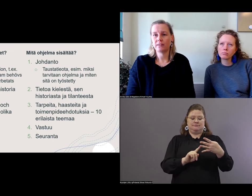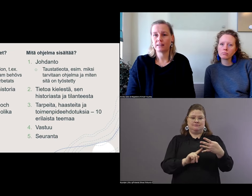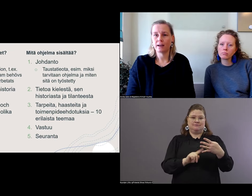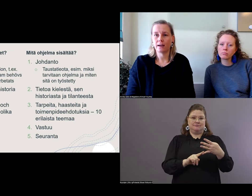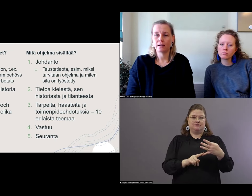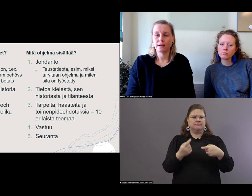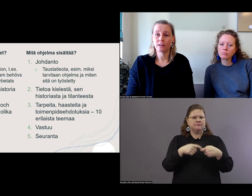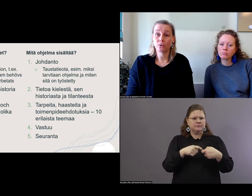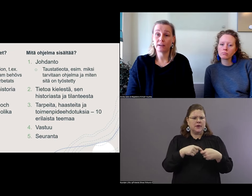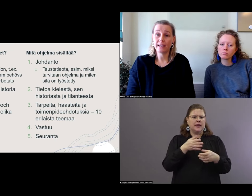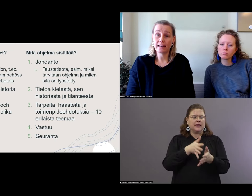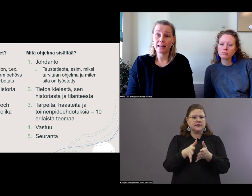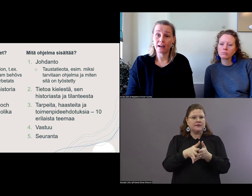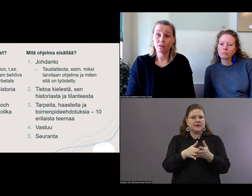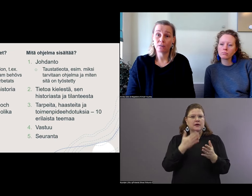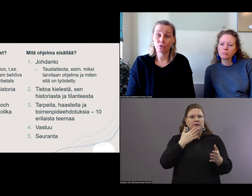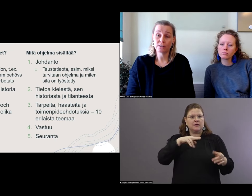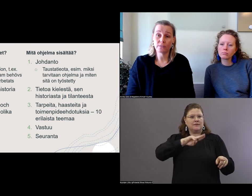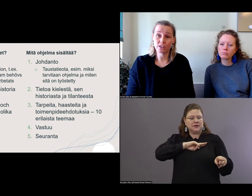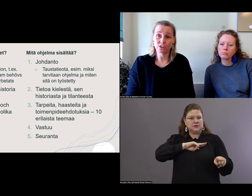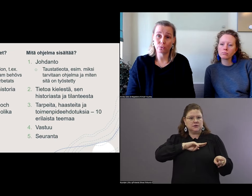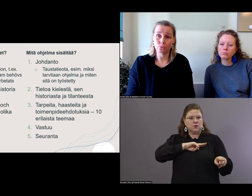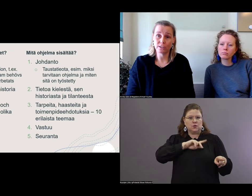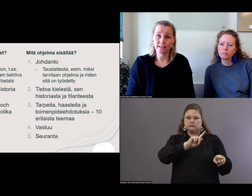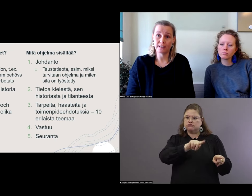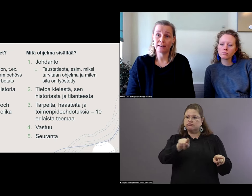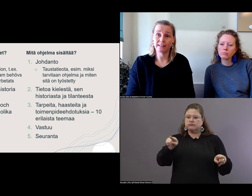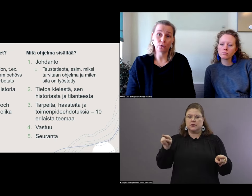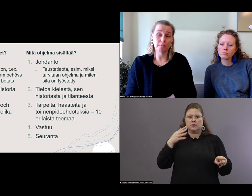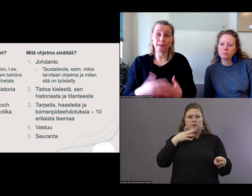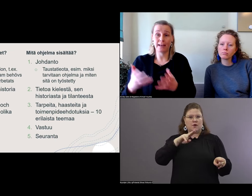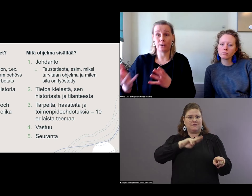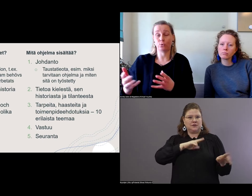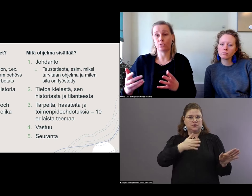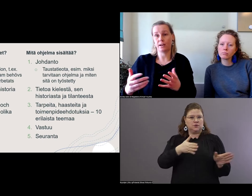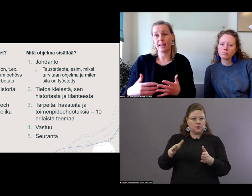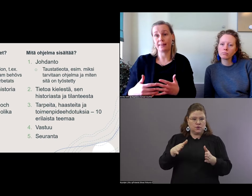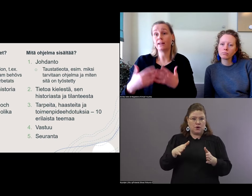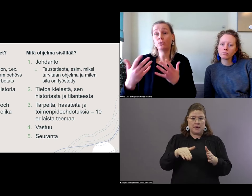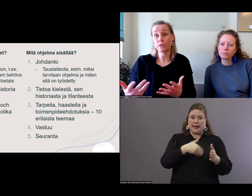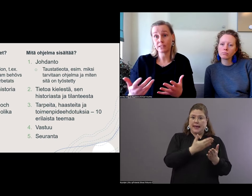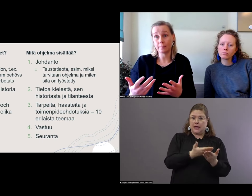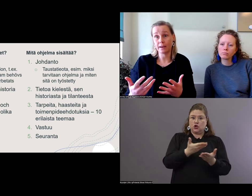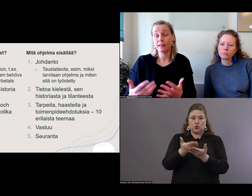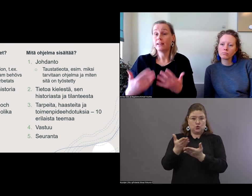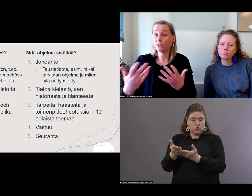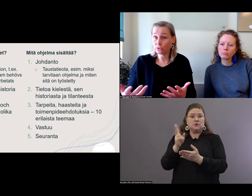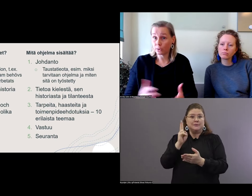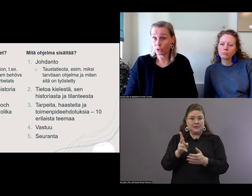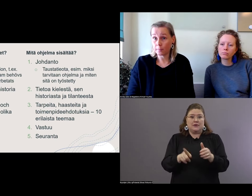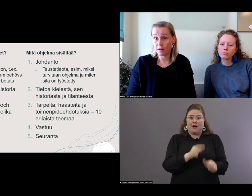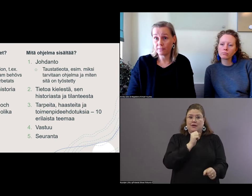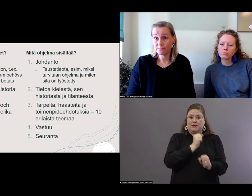täytyy selvittää, että kenellä on se vastuu siitä, että toimenpideehdotuksia lähdetään työstämään